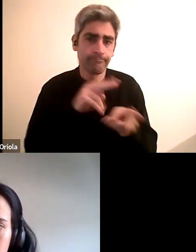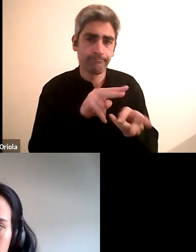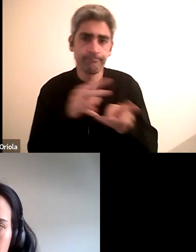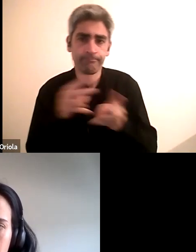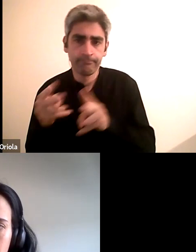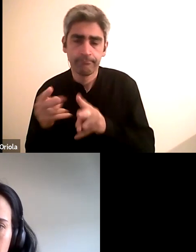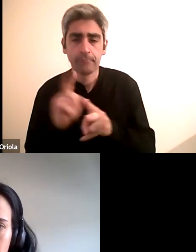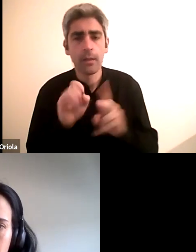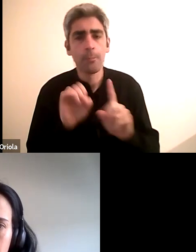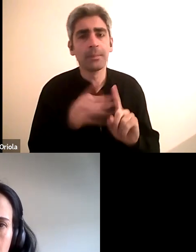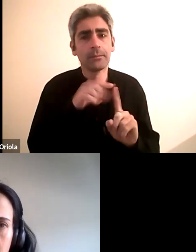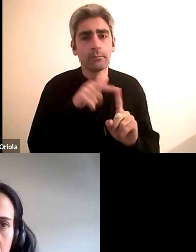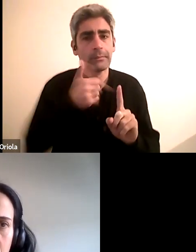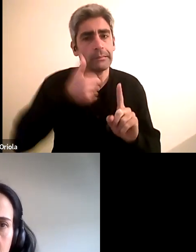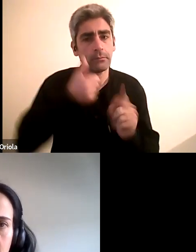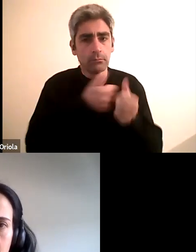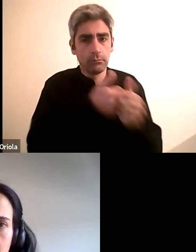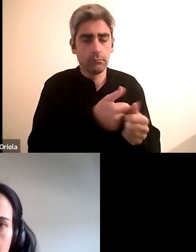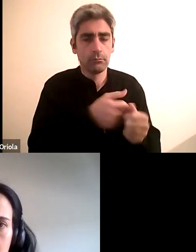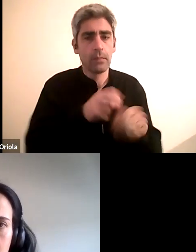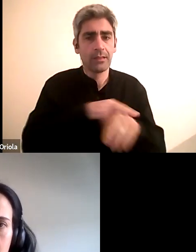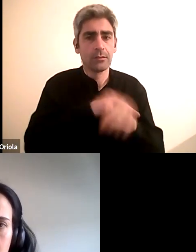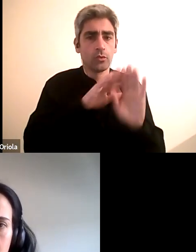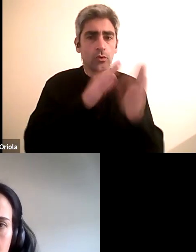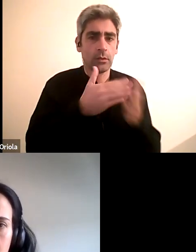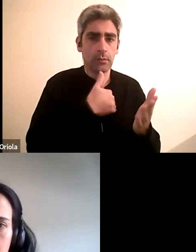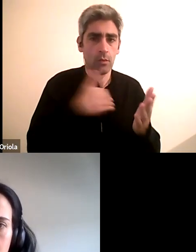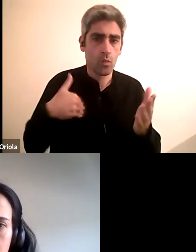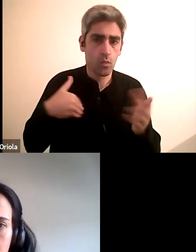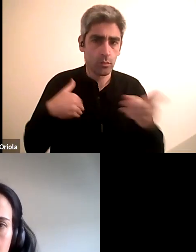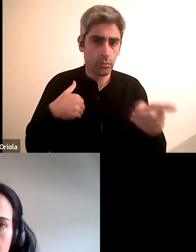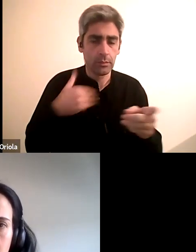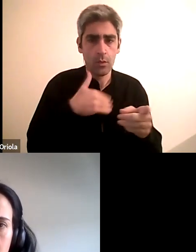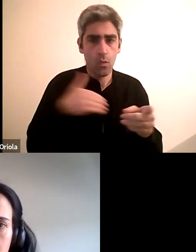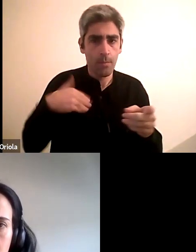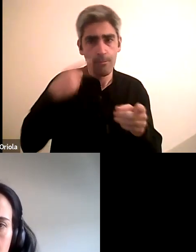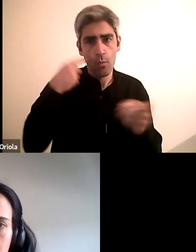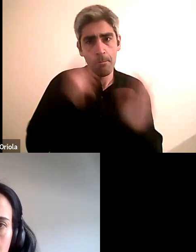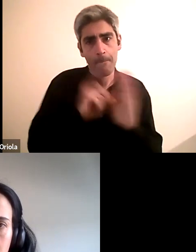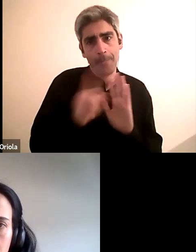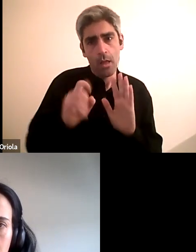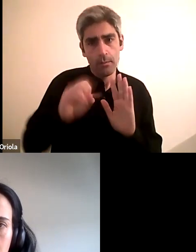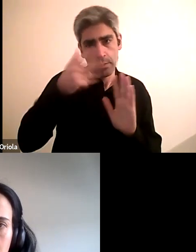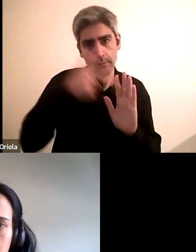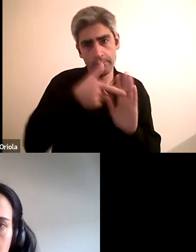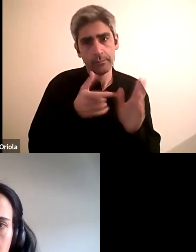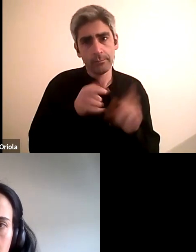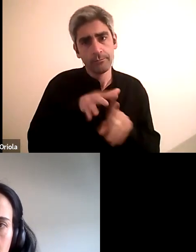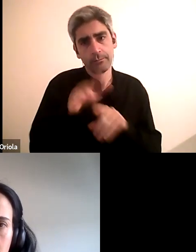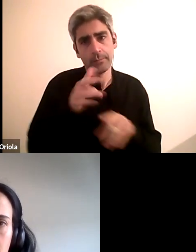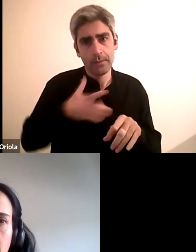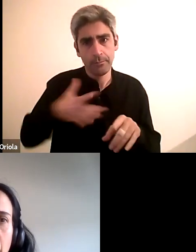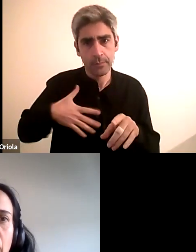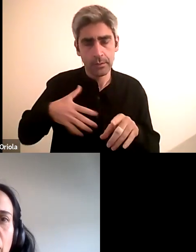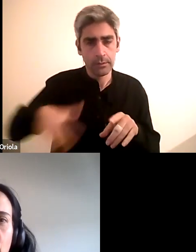os princípios da Direção-Geral e os princípios que a saúde pública está a determinar para as empresas.